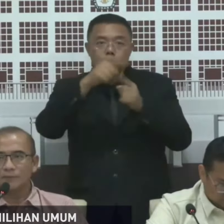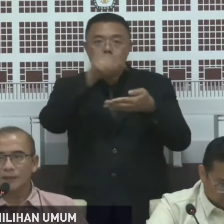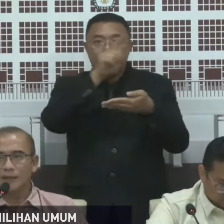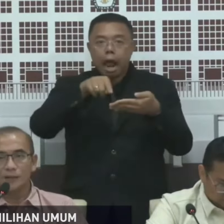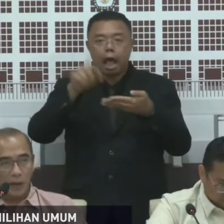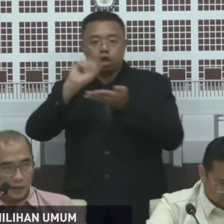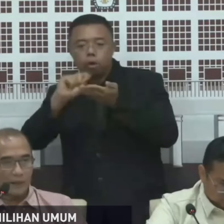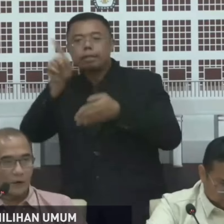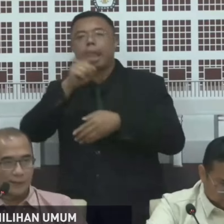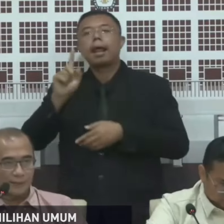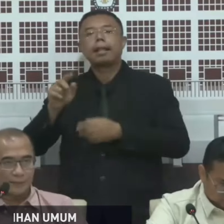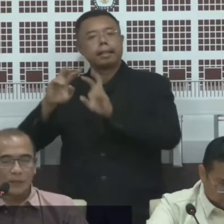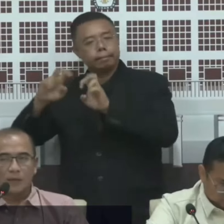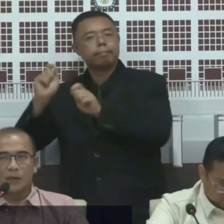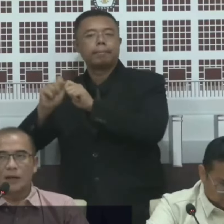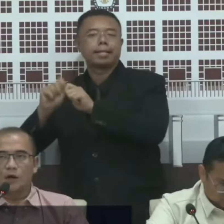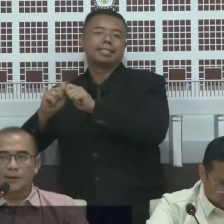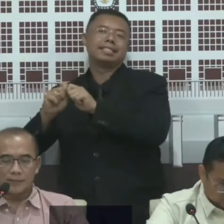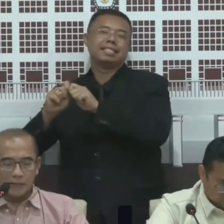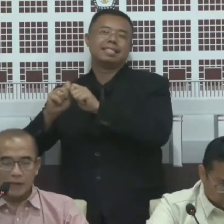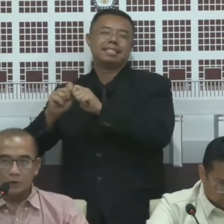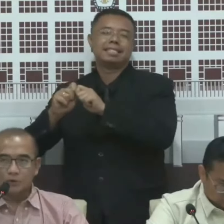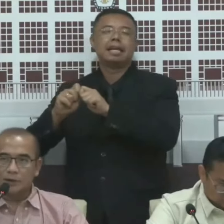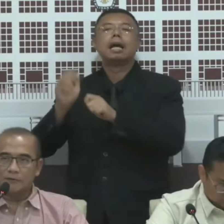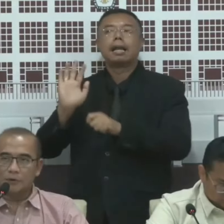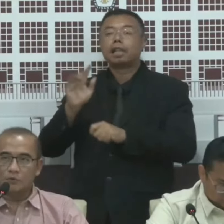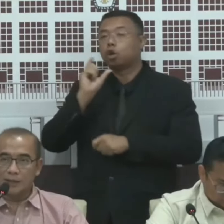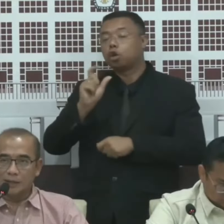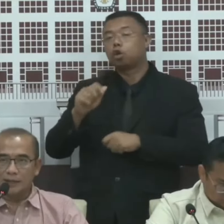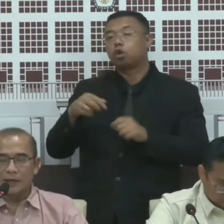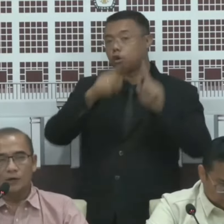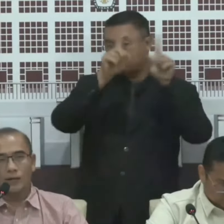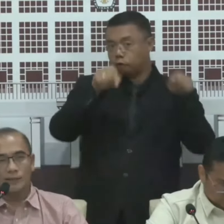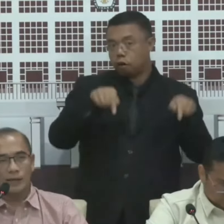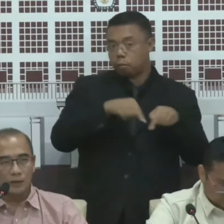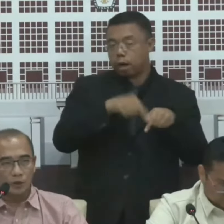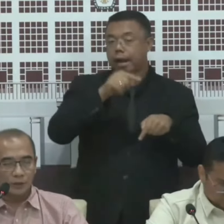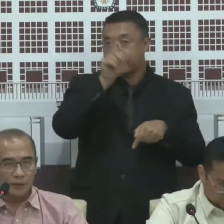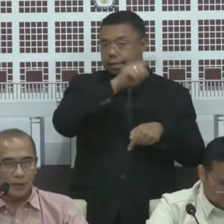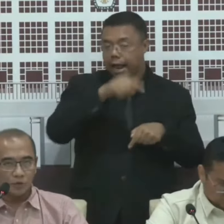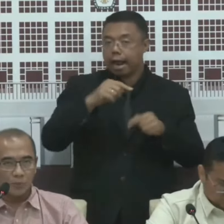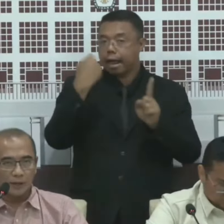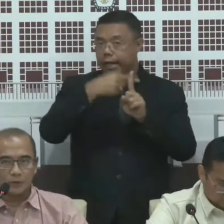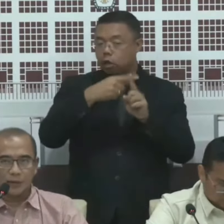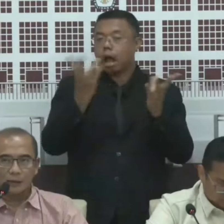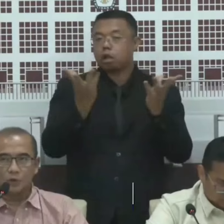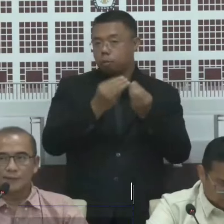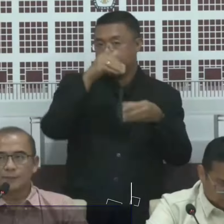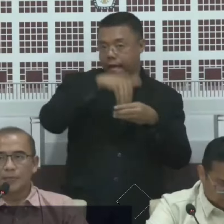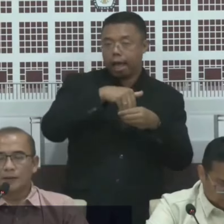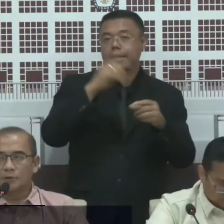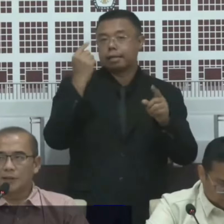tulis, nanti juga akan kita koreksi. Nah, koreksinya kalau untuk yang formulir ya, kalau ada yang salah hitung atau salah jumlah atau